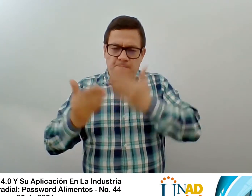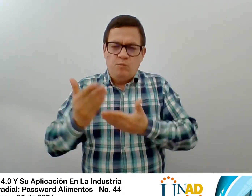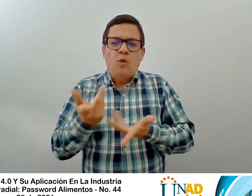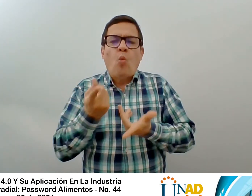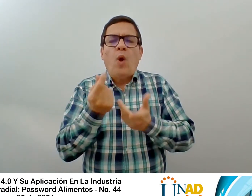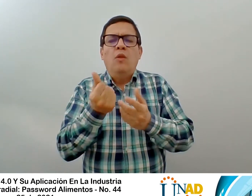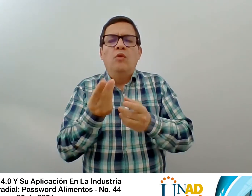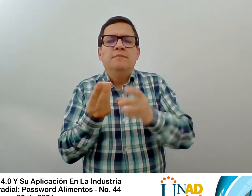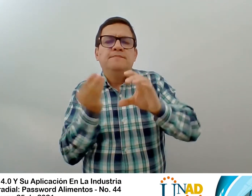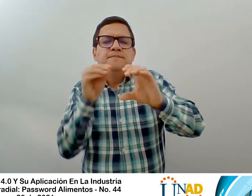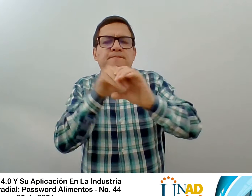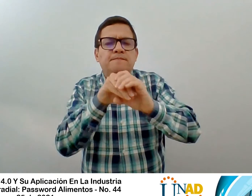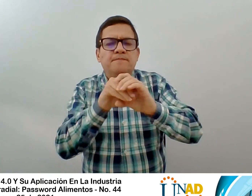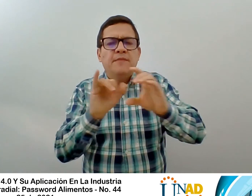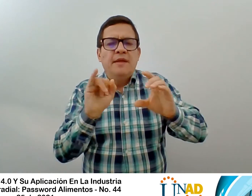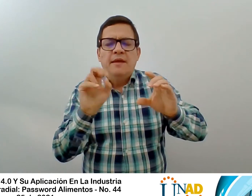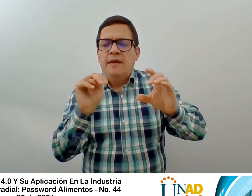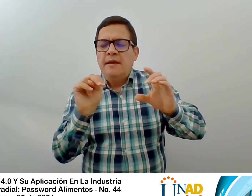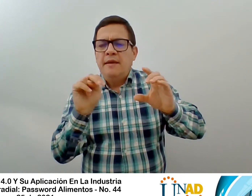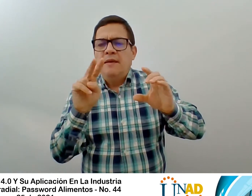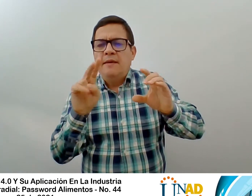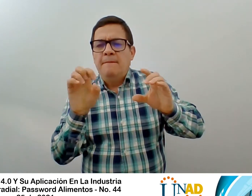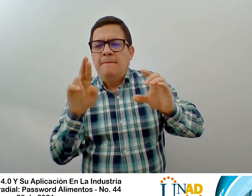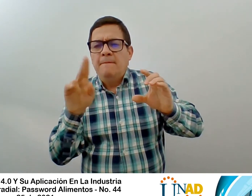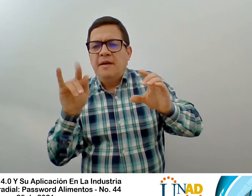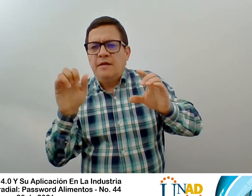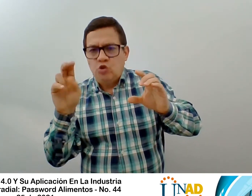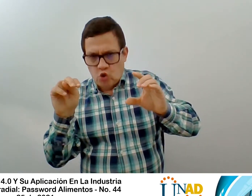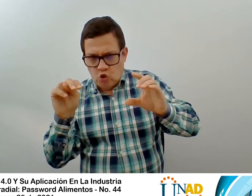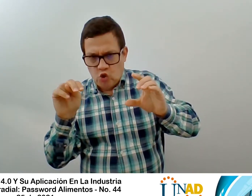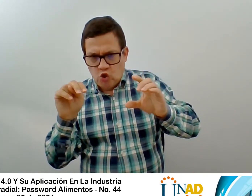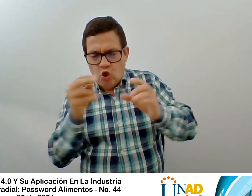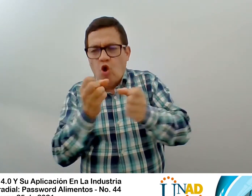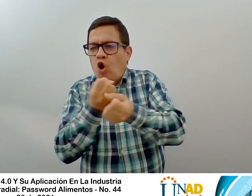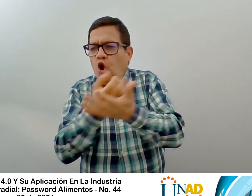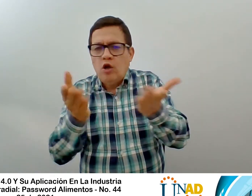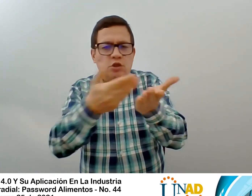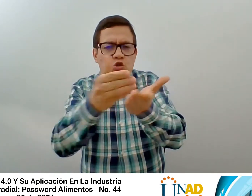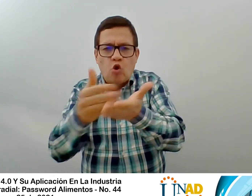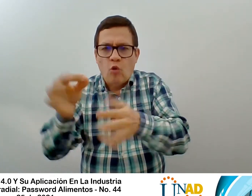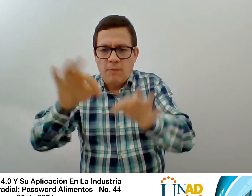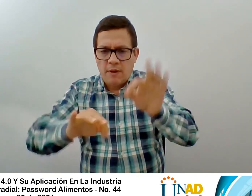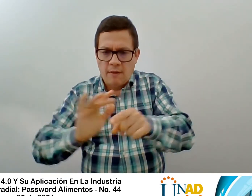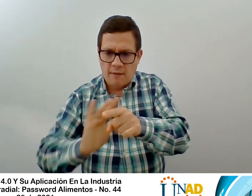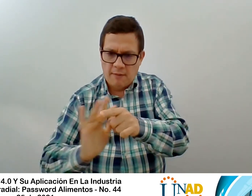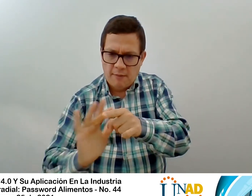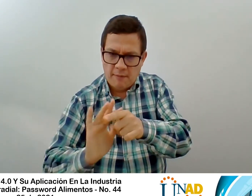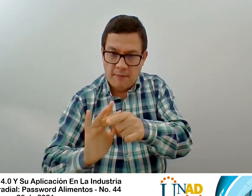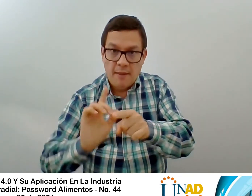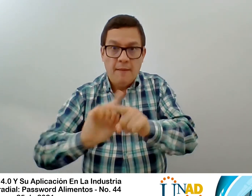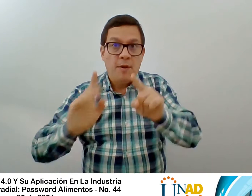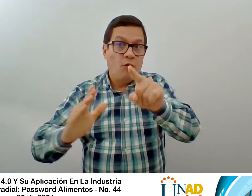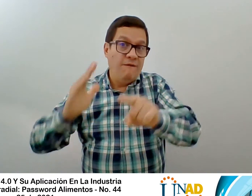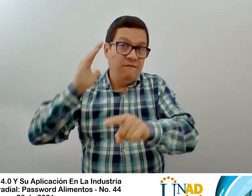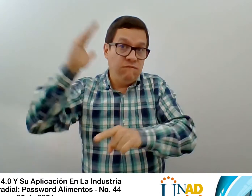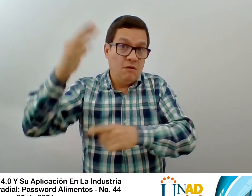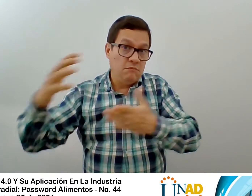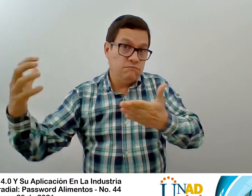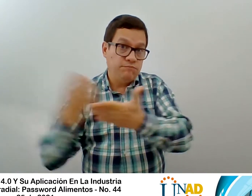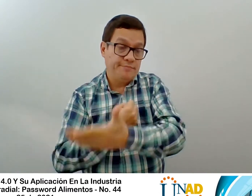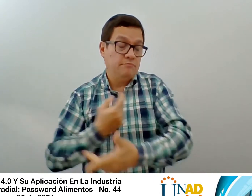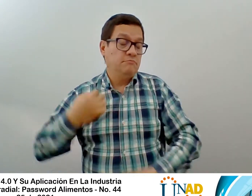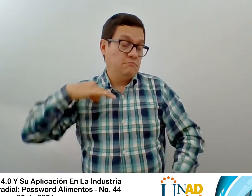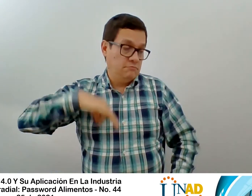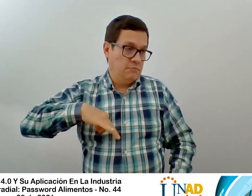plazo costo-beneficio, cuando se hace la inversión en la implementación de Industrias 4.0, se pueden tener